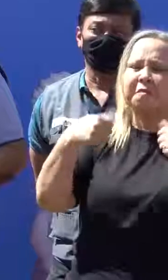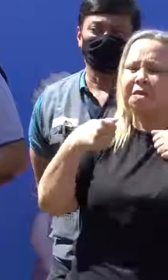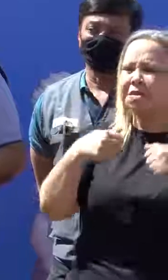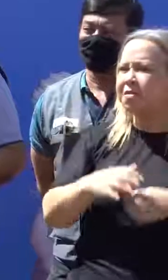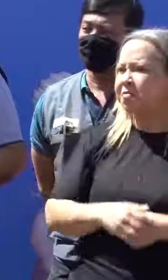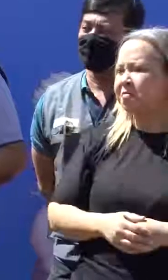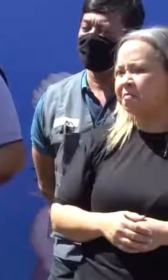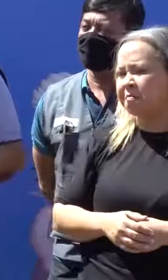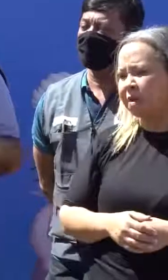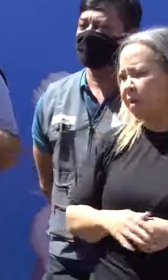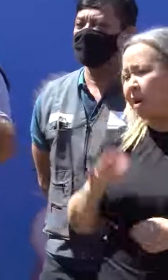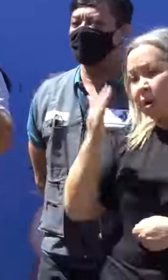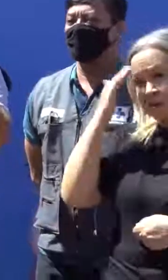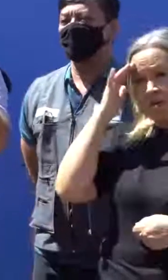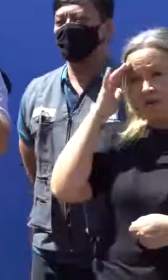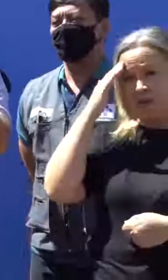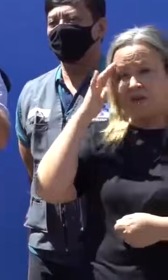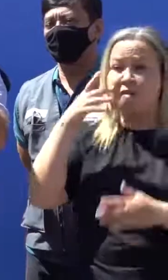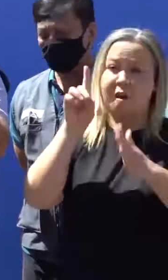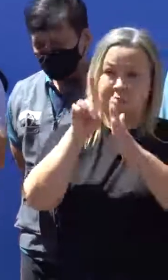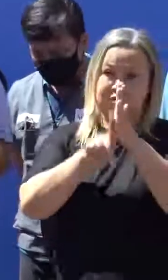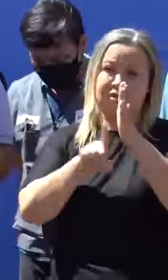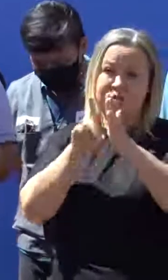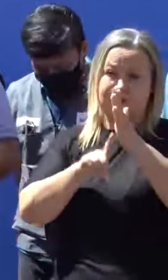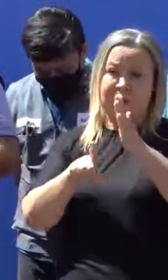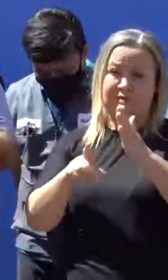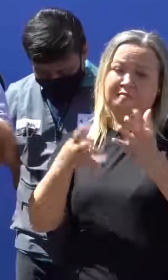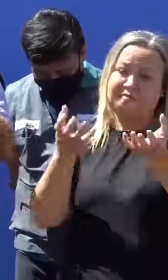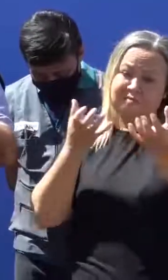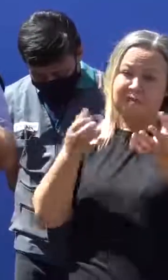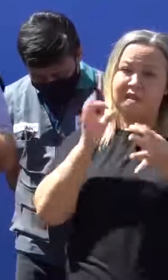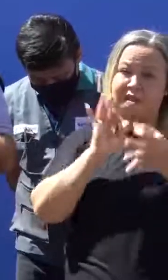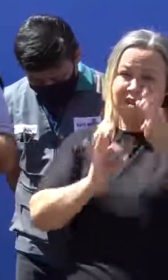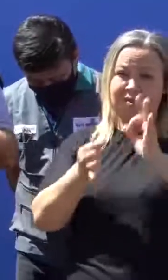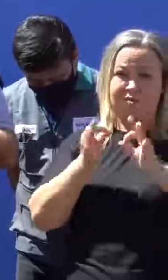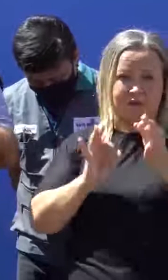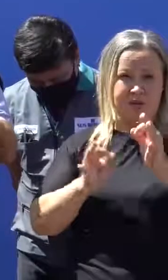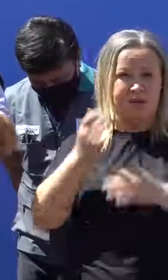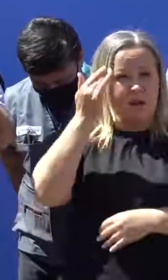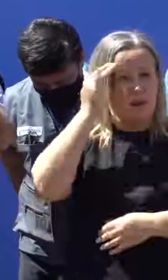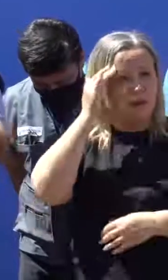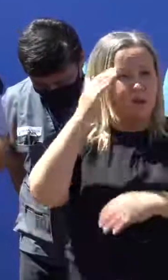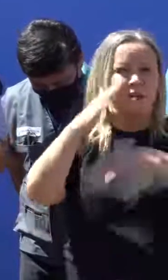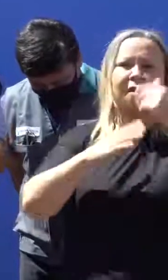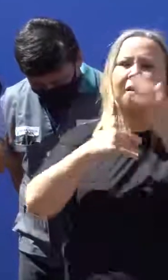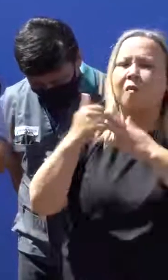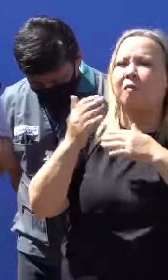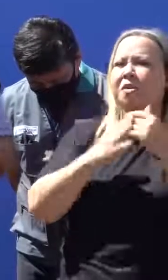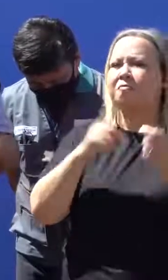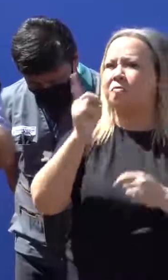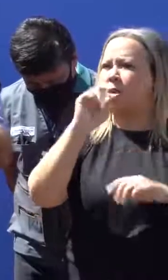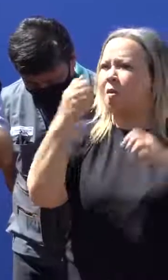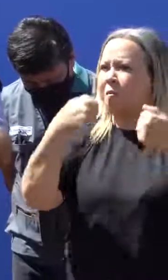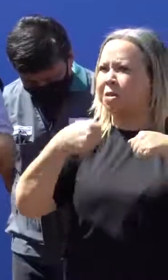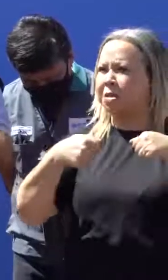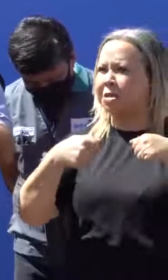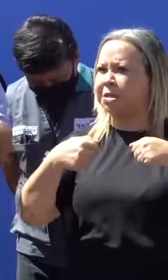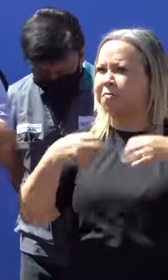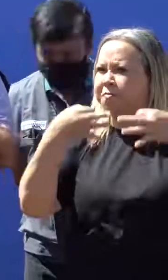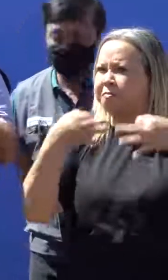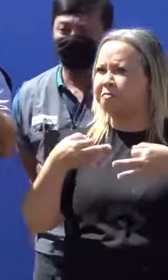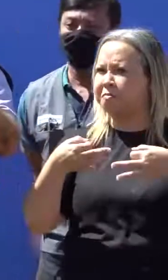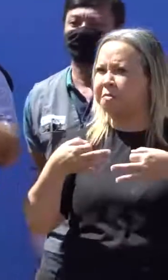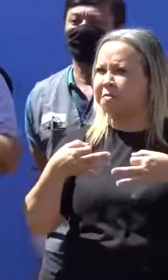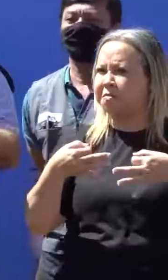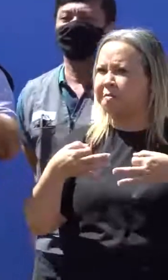Bom, eu entendo que, apesar de ser um direito buscar a justiça, eu entendo que é uma ação descabida. De certa maneira, é